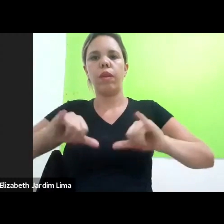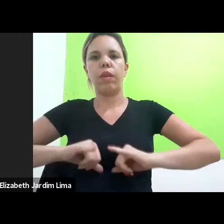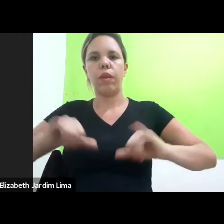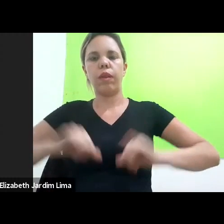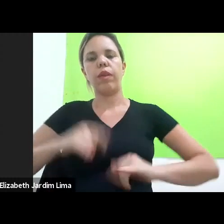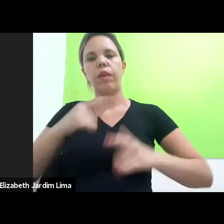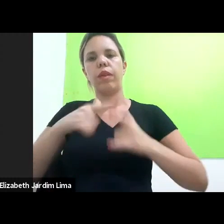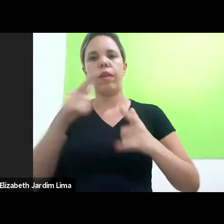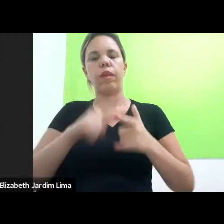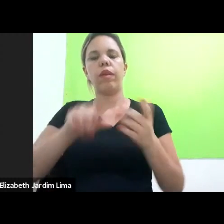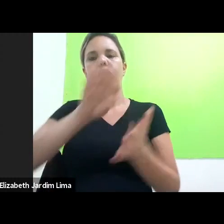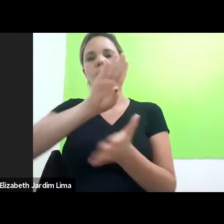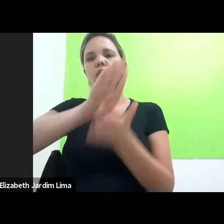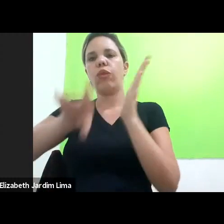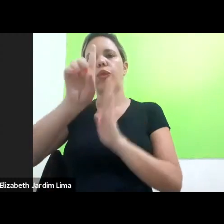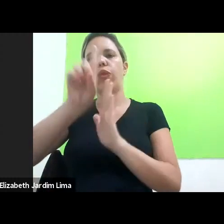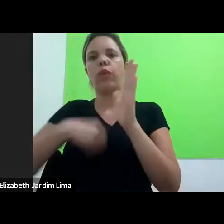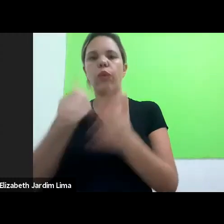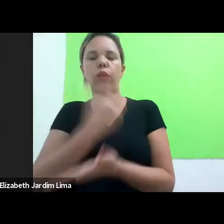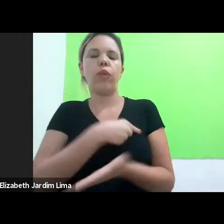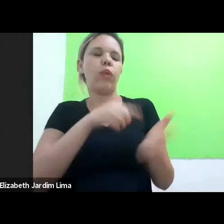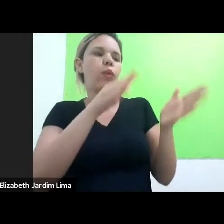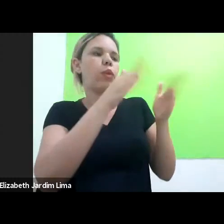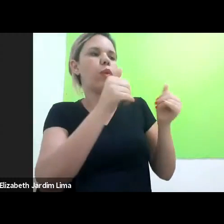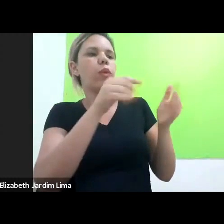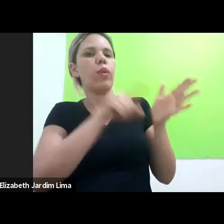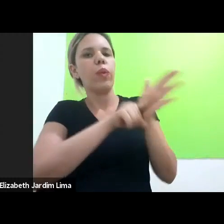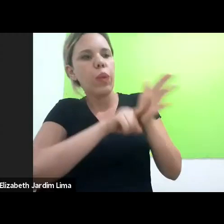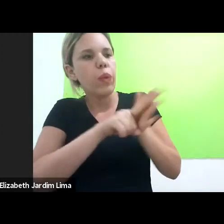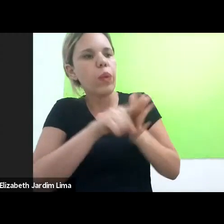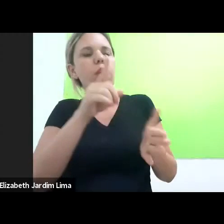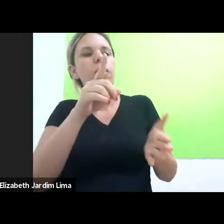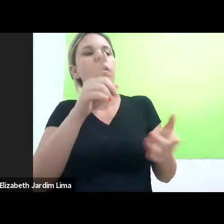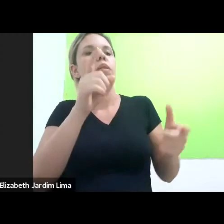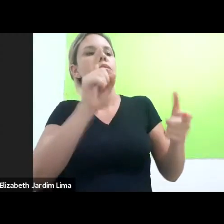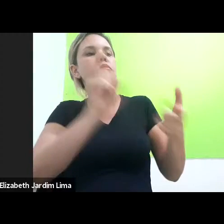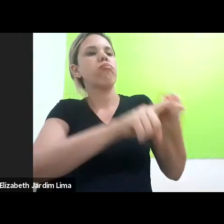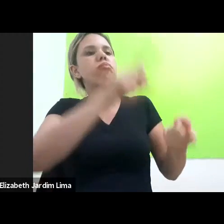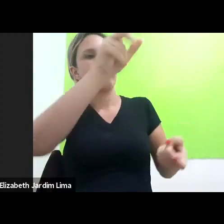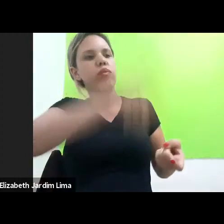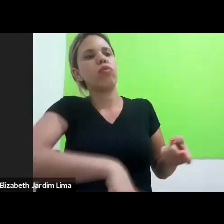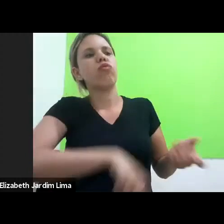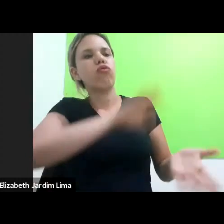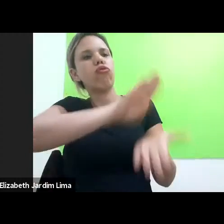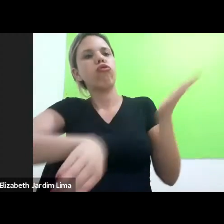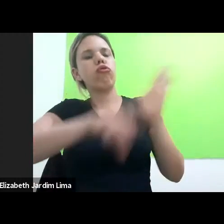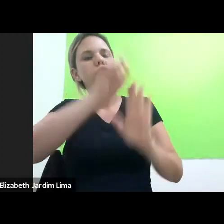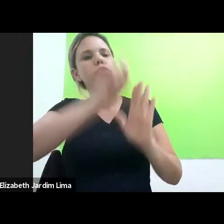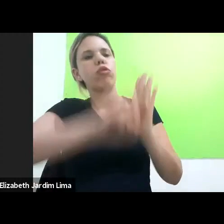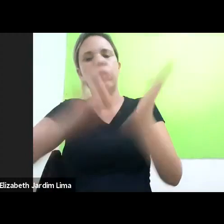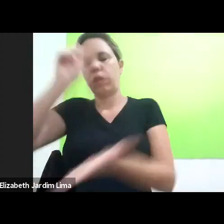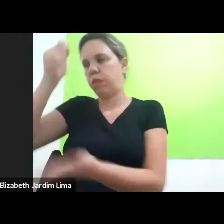de violações, a gente buscava o direito para punir a pessoa que estava violando o nosso direito, e não para garantir